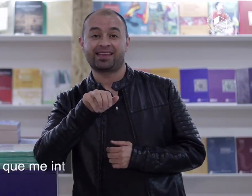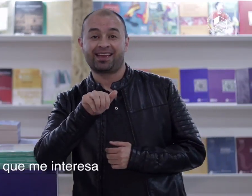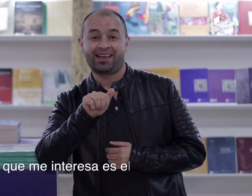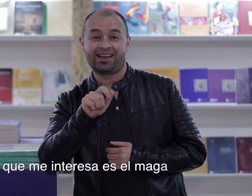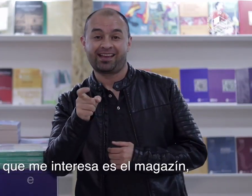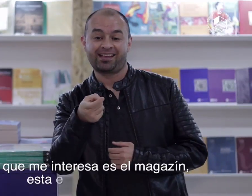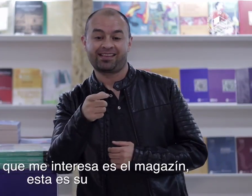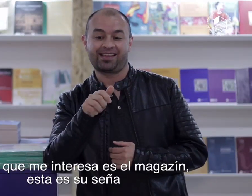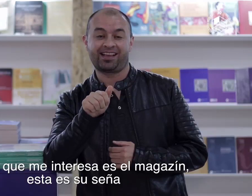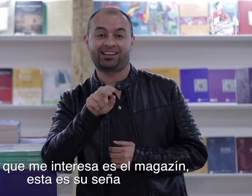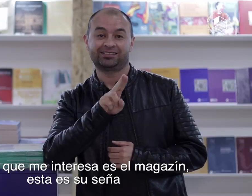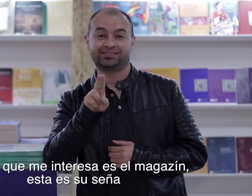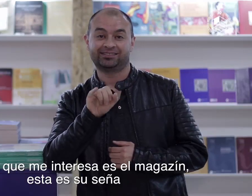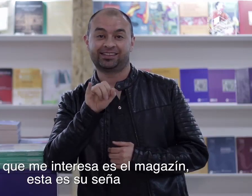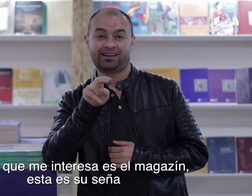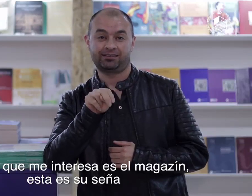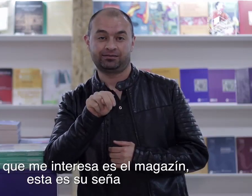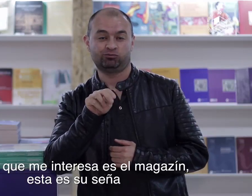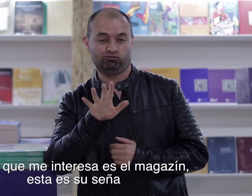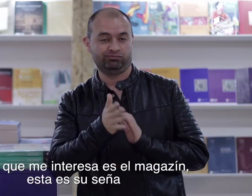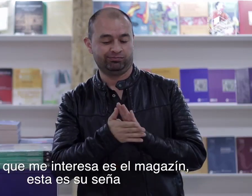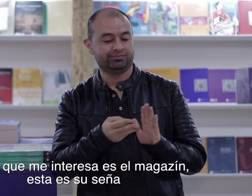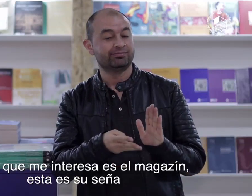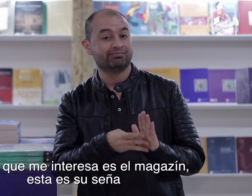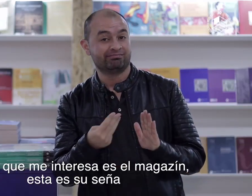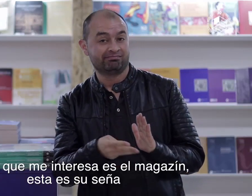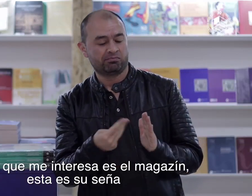Pero el que me interesa es el magazine. Esta es su seña.